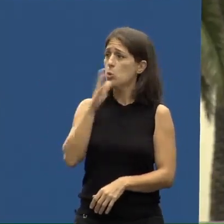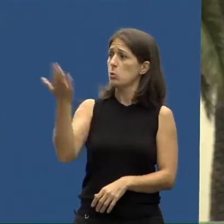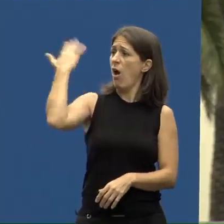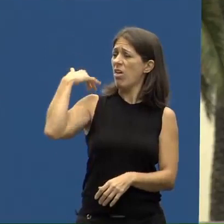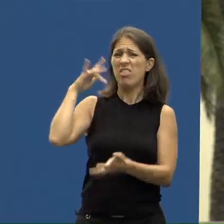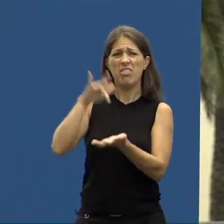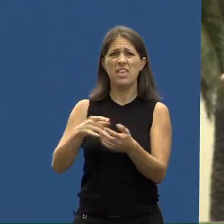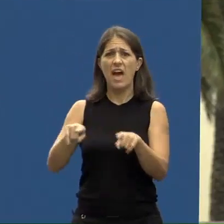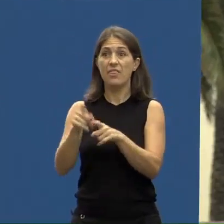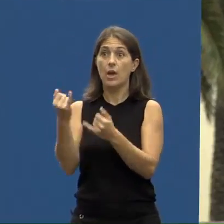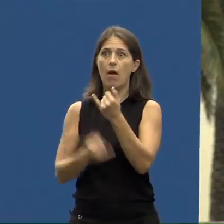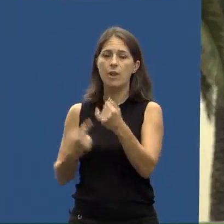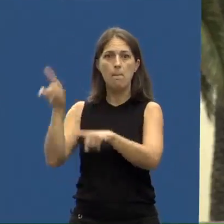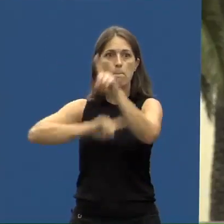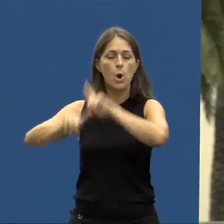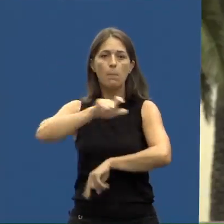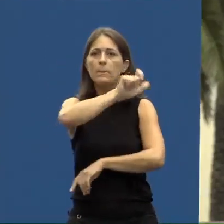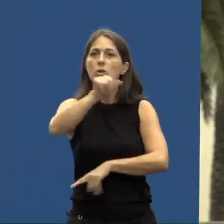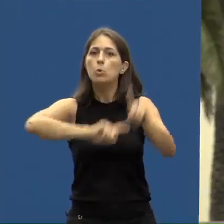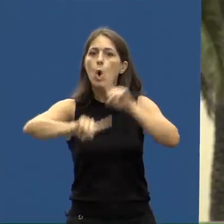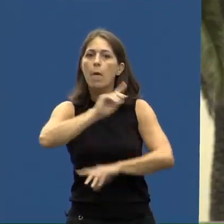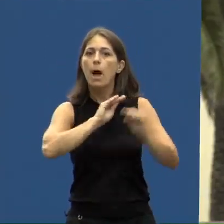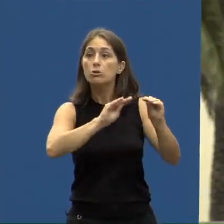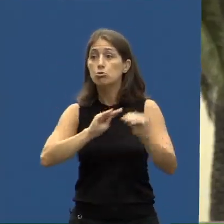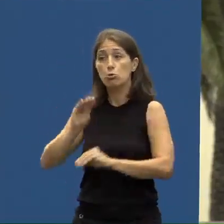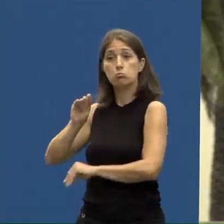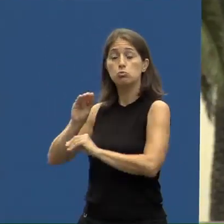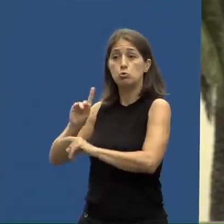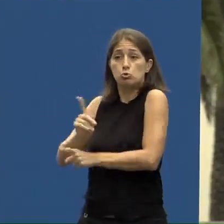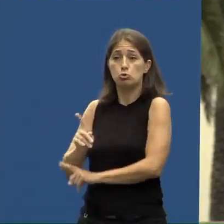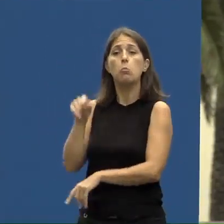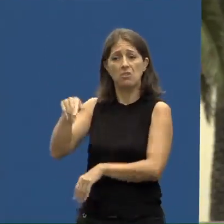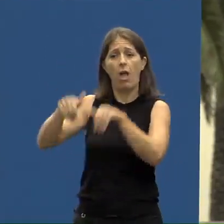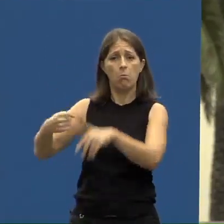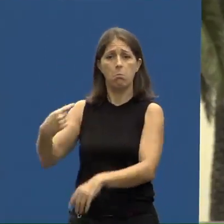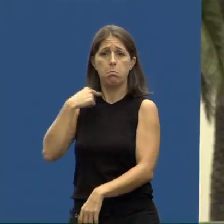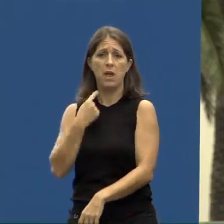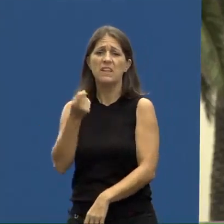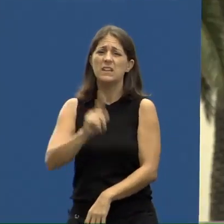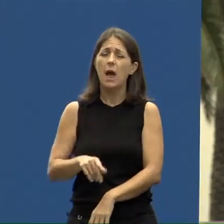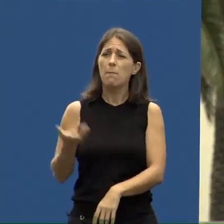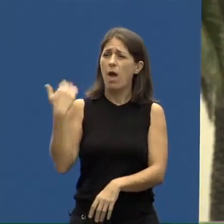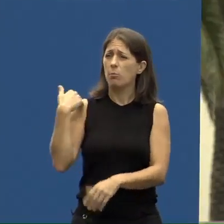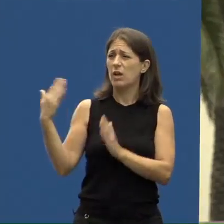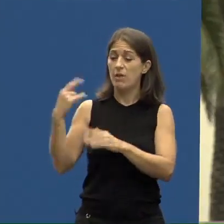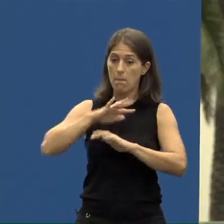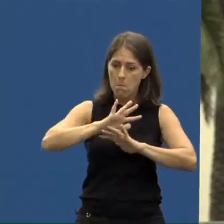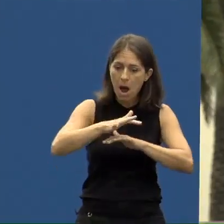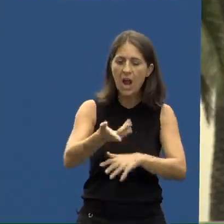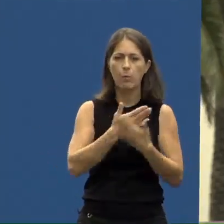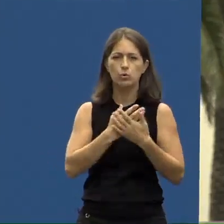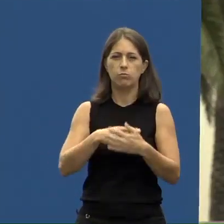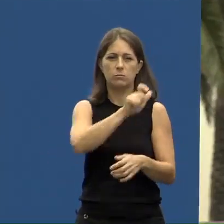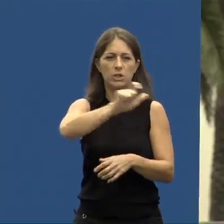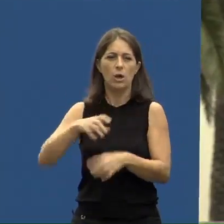decidiu que os seus problemas da xente non eran os seus problemas. E perdeu as eleccións desde que esta marea de vontade